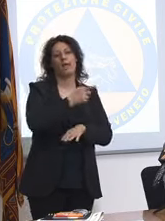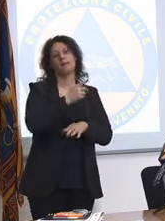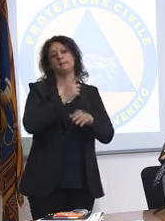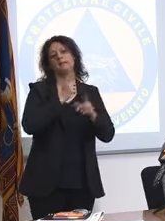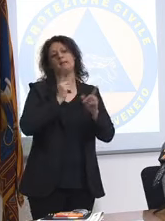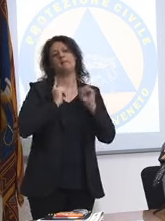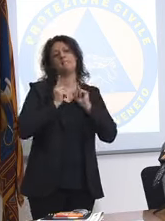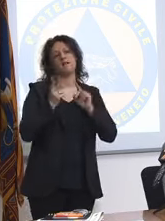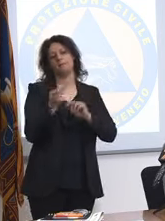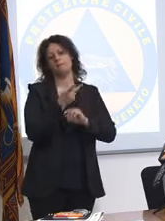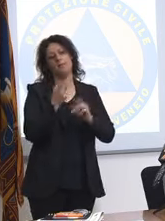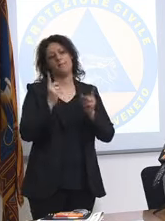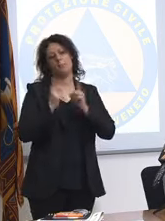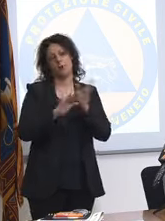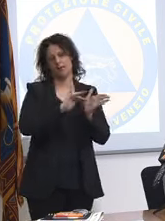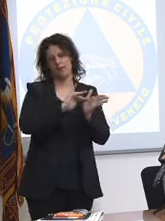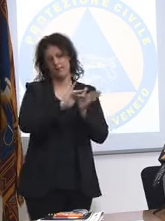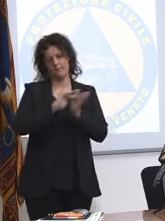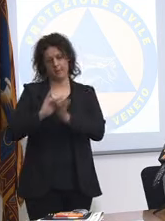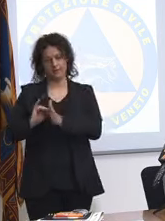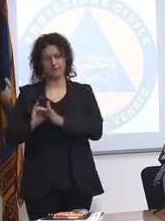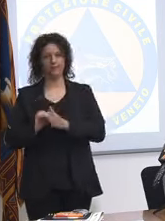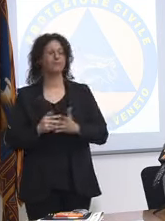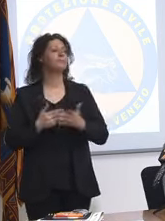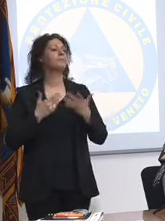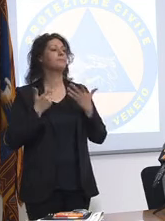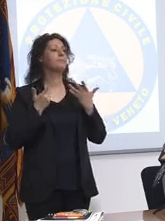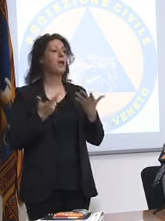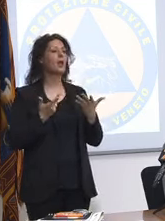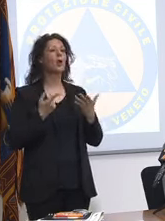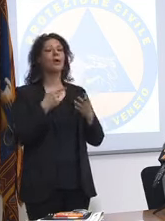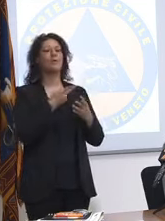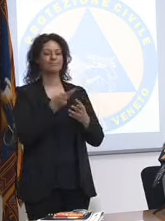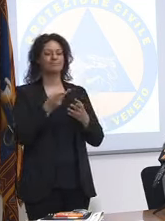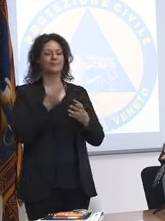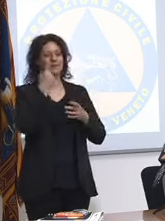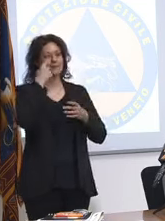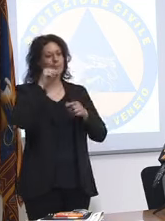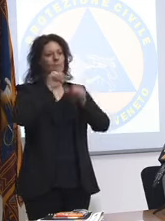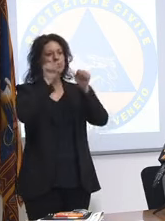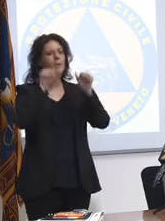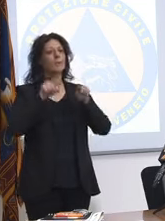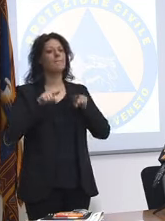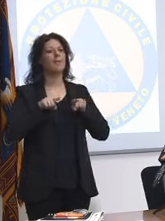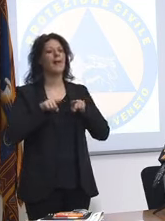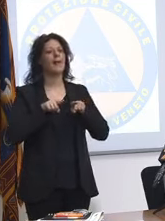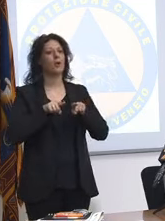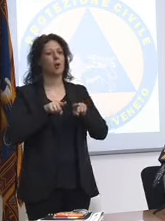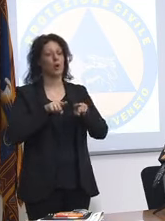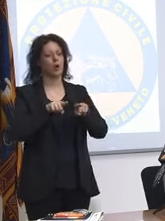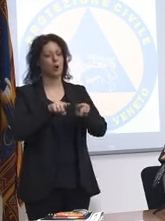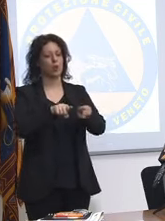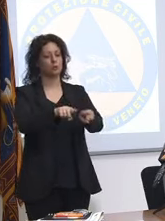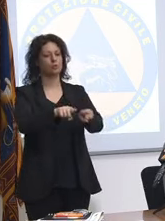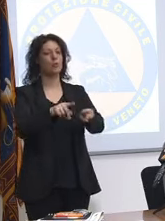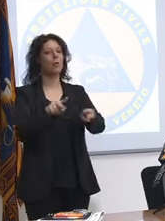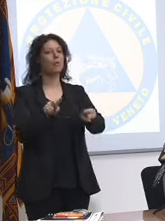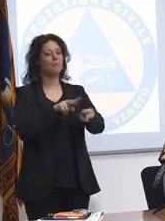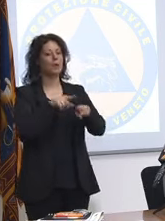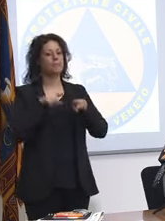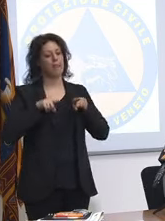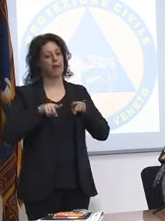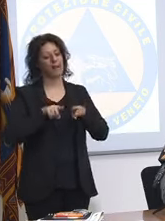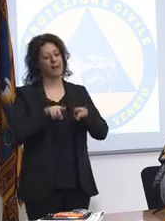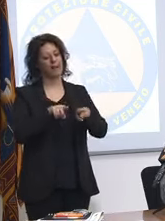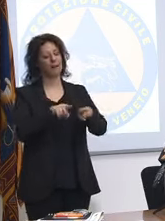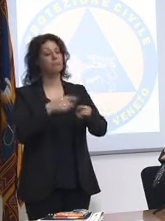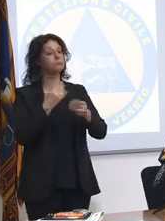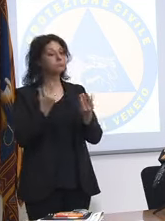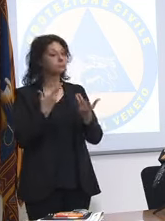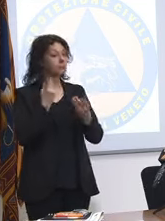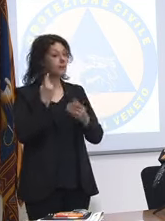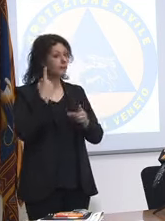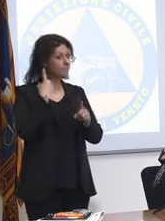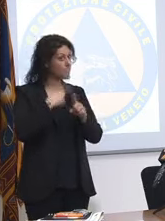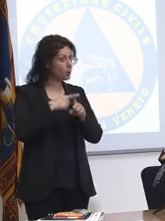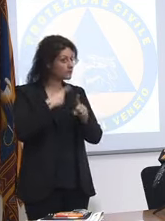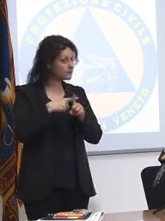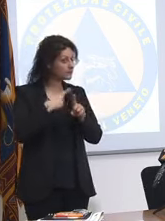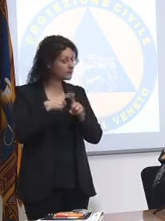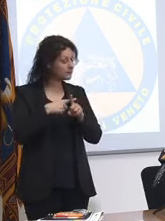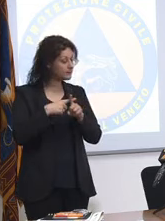Allora, questo tipo di percorso parallelo dal suo punto di vista è positivo? Ha spostato veramente i